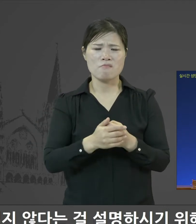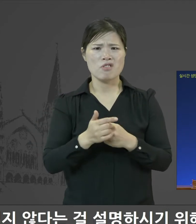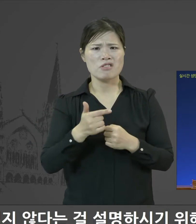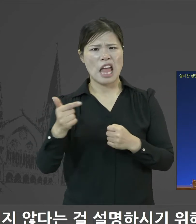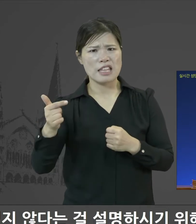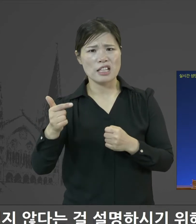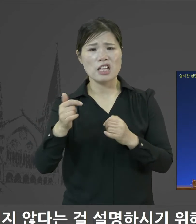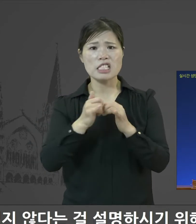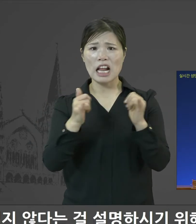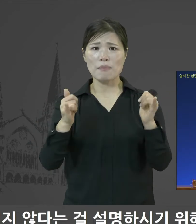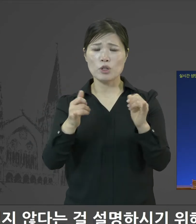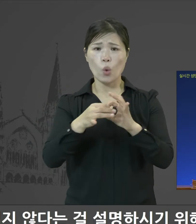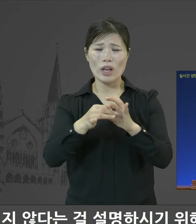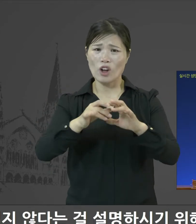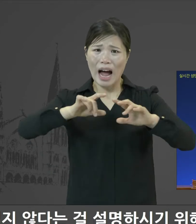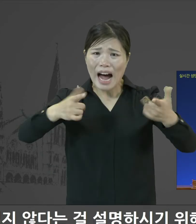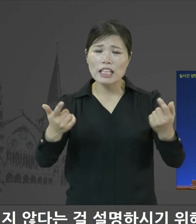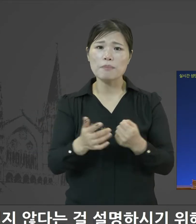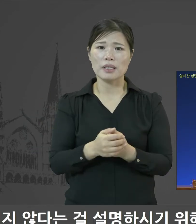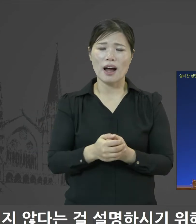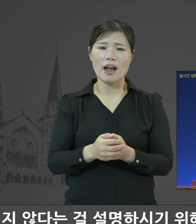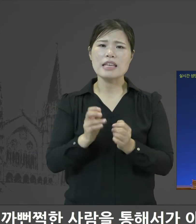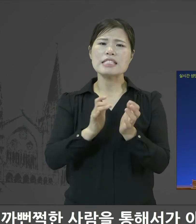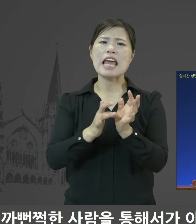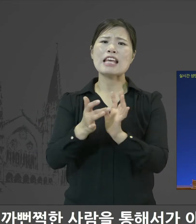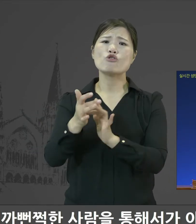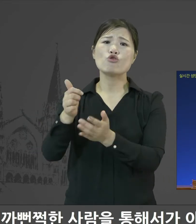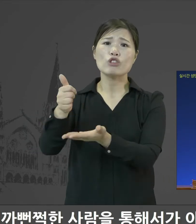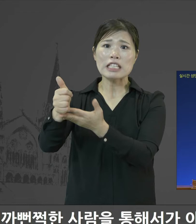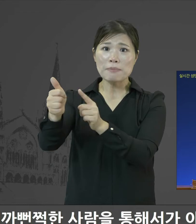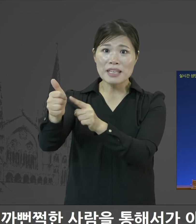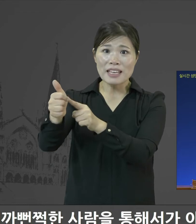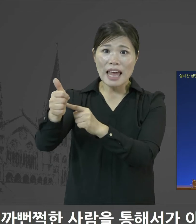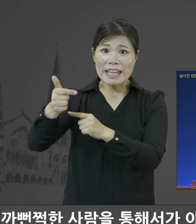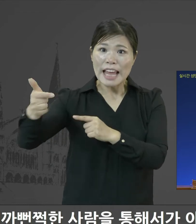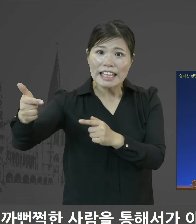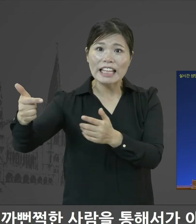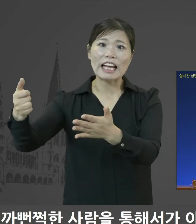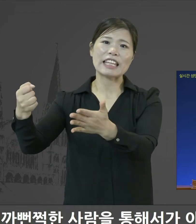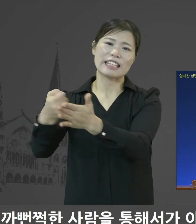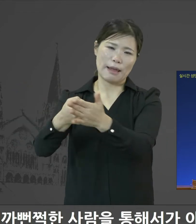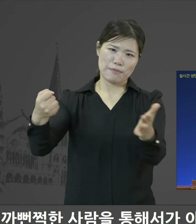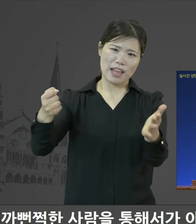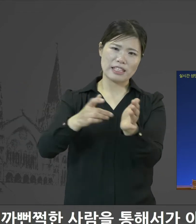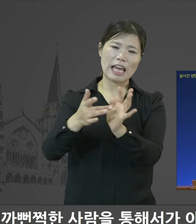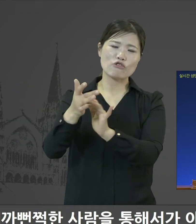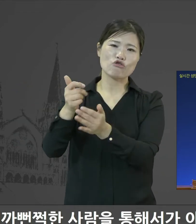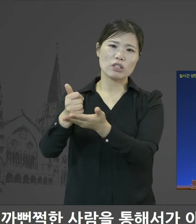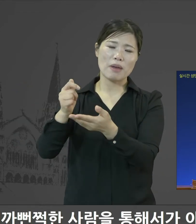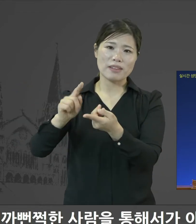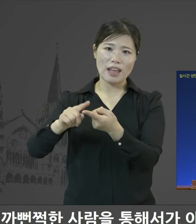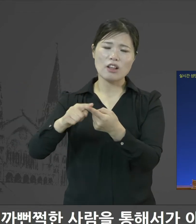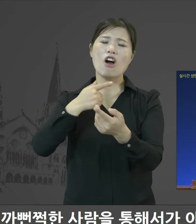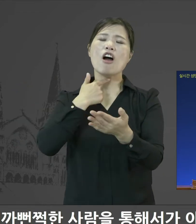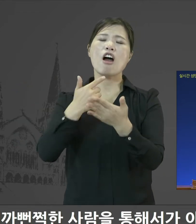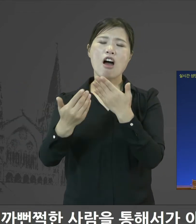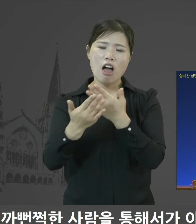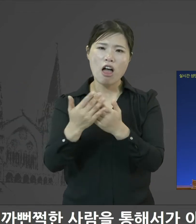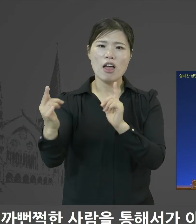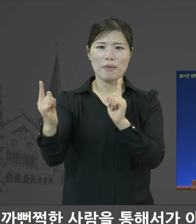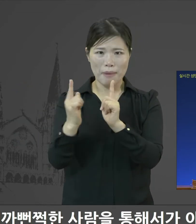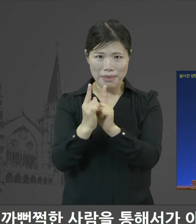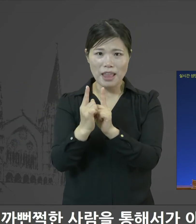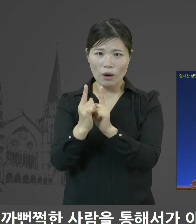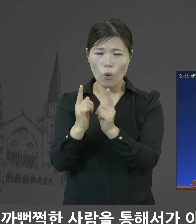아니라 예수님 자신이 대단하기 때문에 그 예수님을 경험하고 그 예수님을 만나고